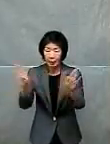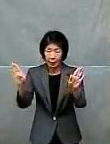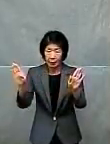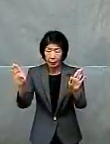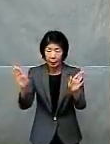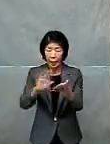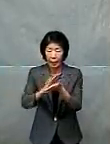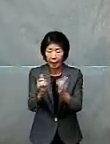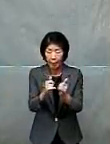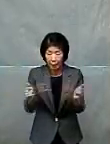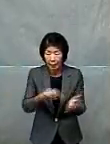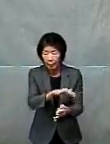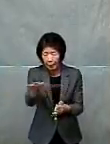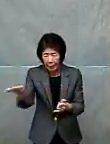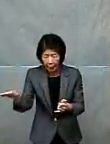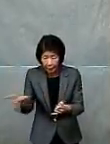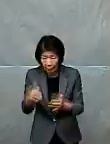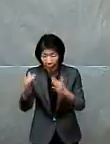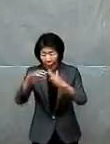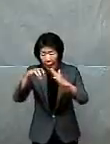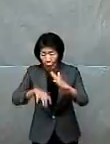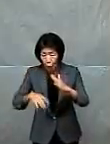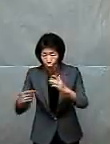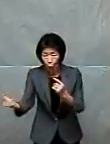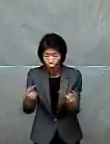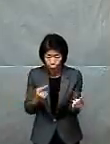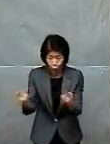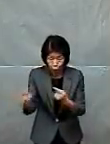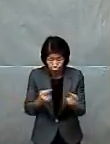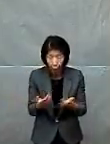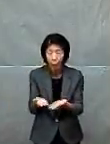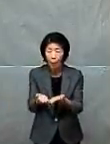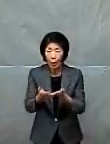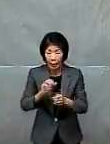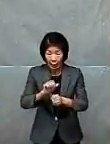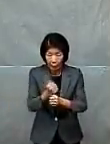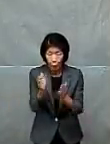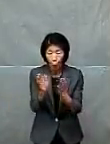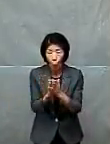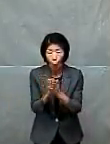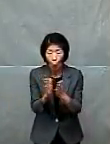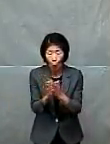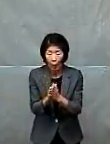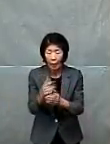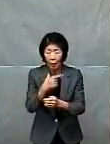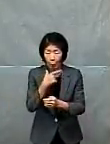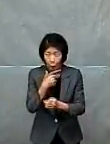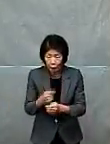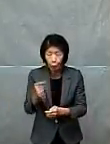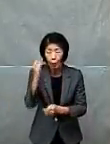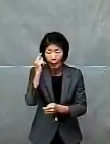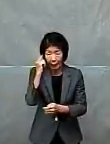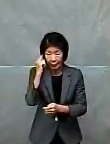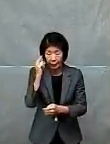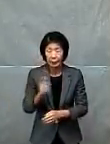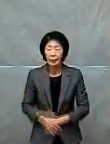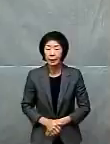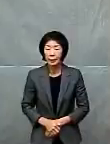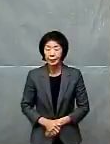多くの県民の皆様から会場に足を運んでいただき選手を応援していただきたいというふうに思っております